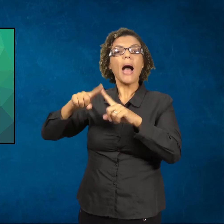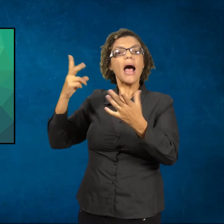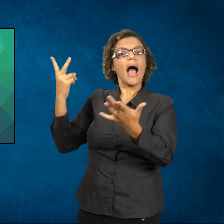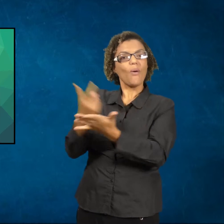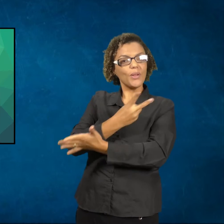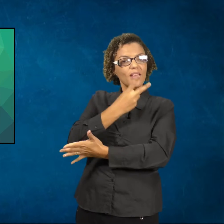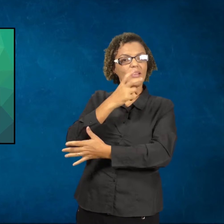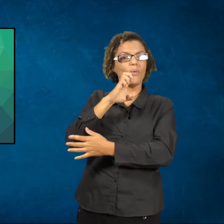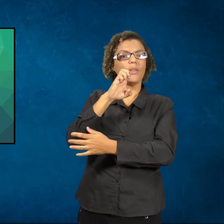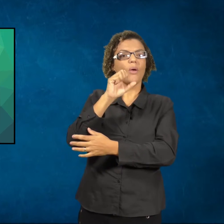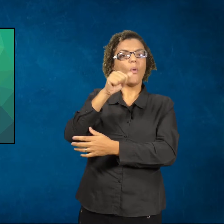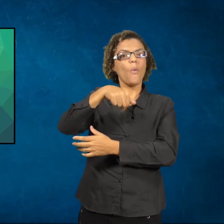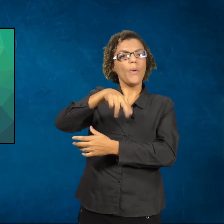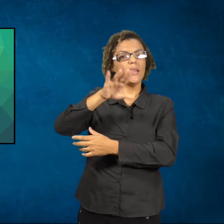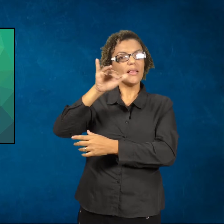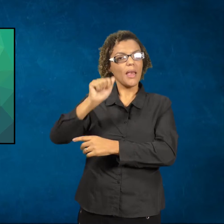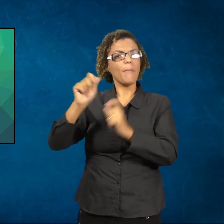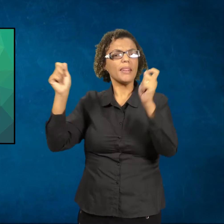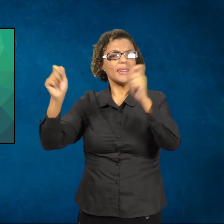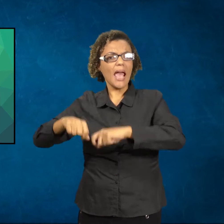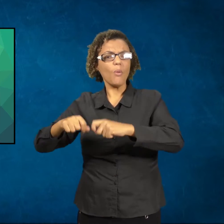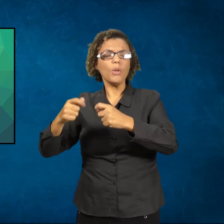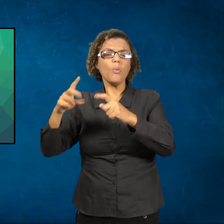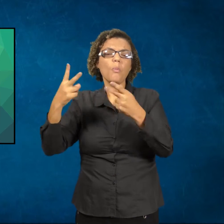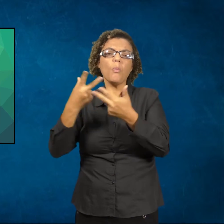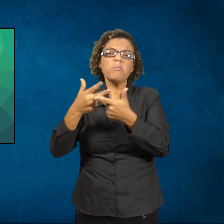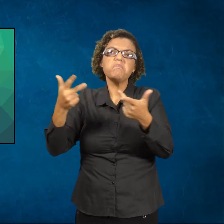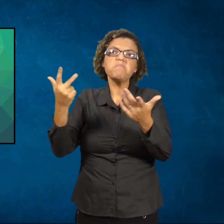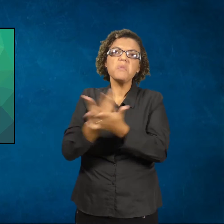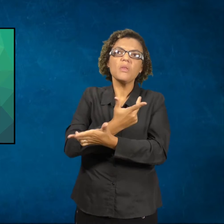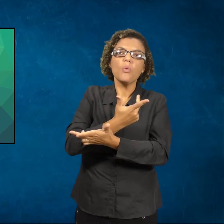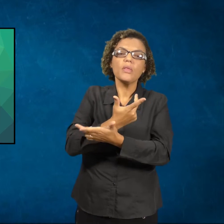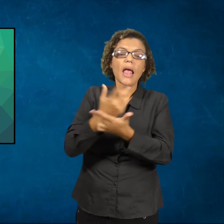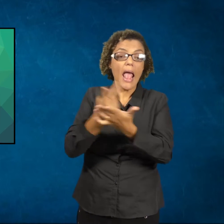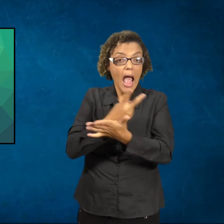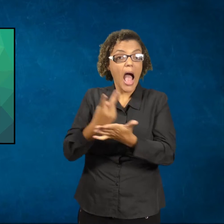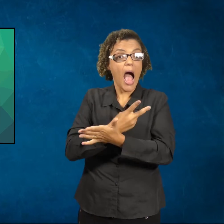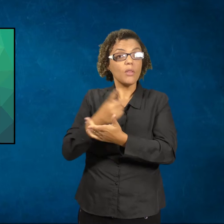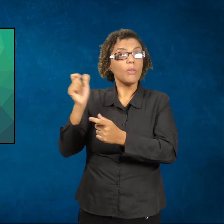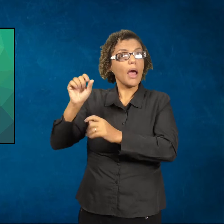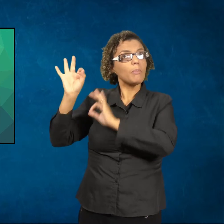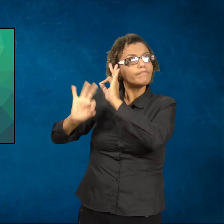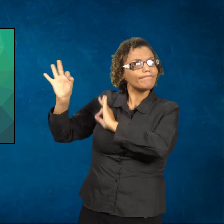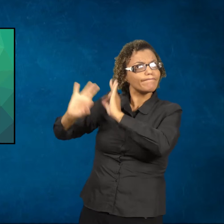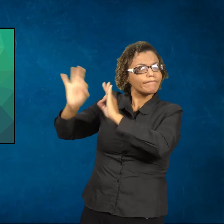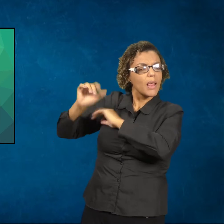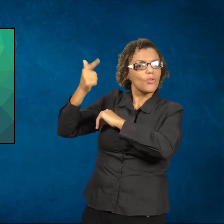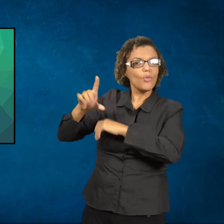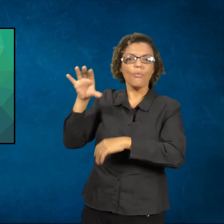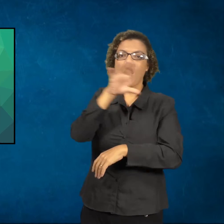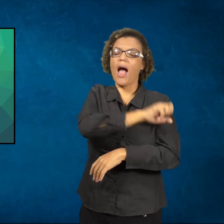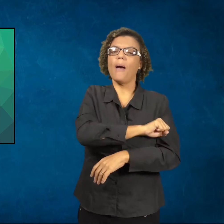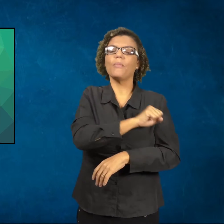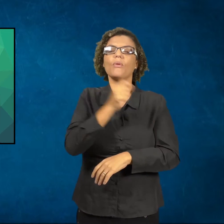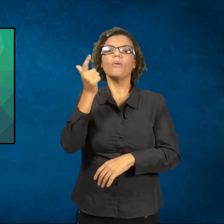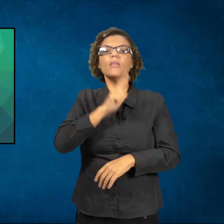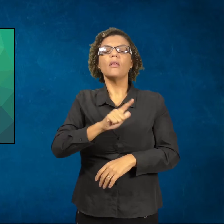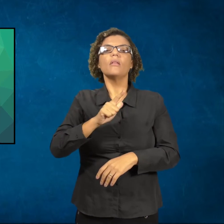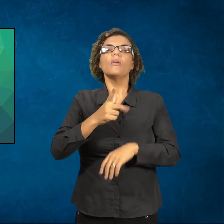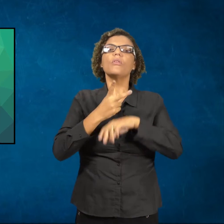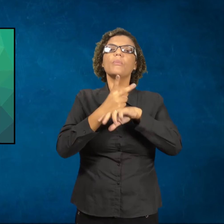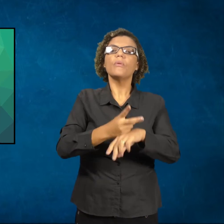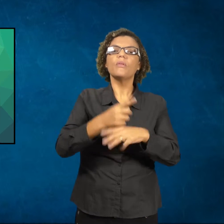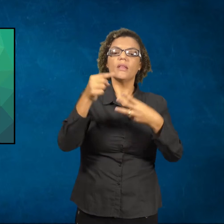conta desses imprevistos. Certo? E a gente procura exatamente essas 3 características, né? De repetição,